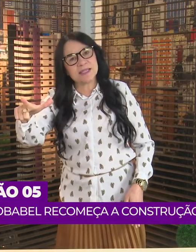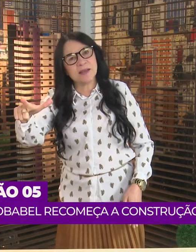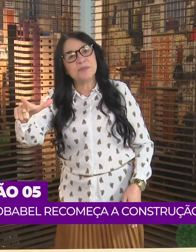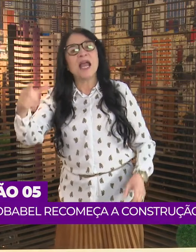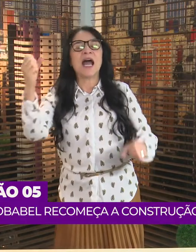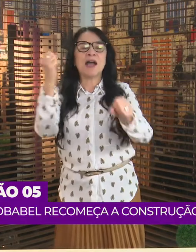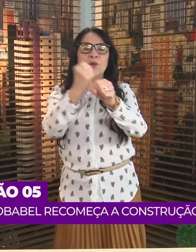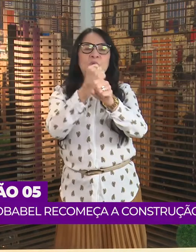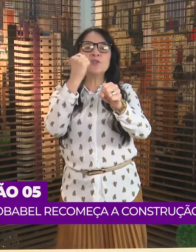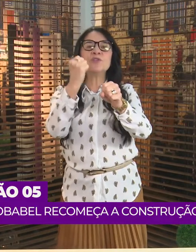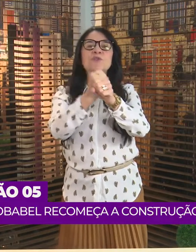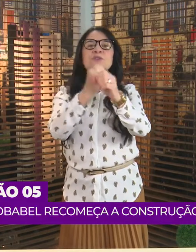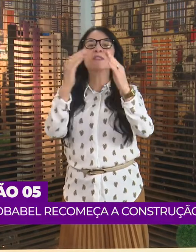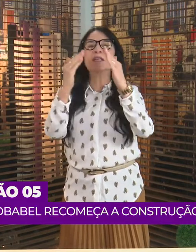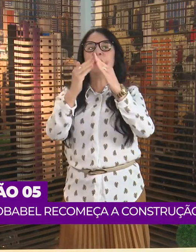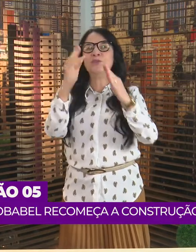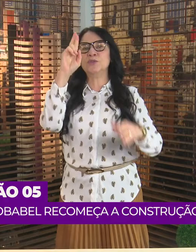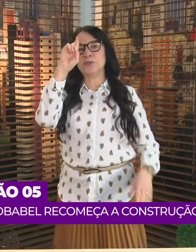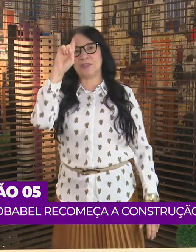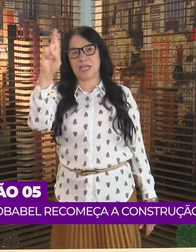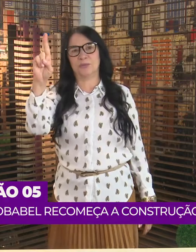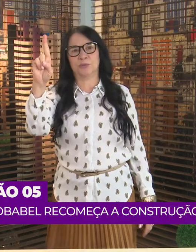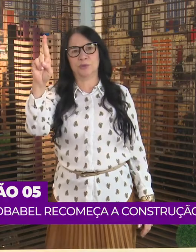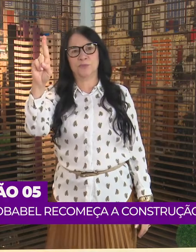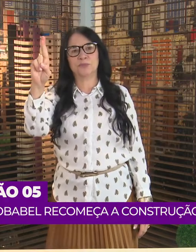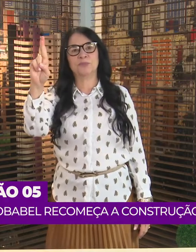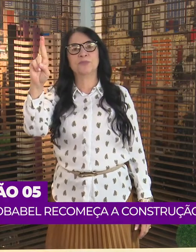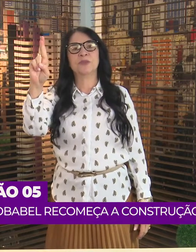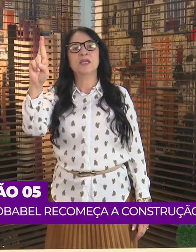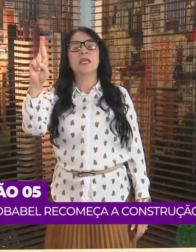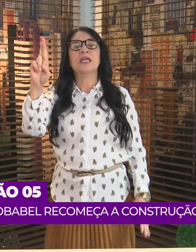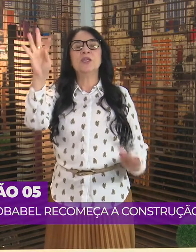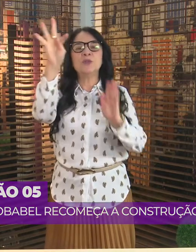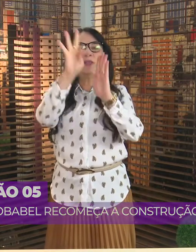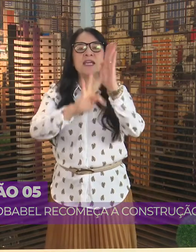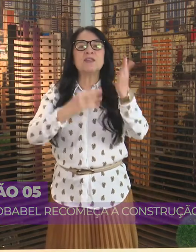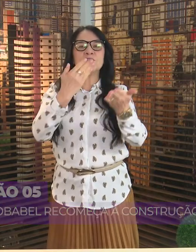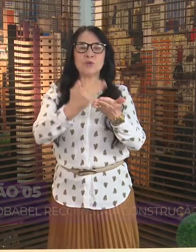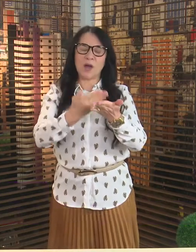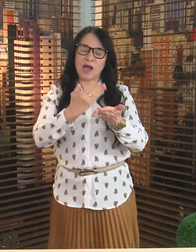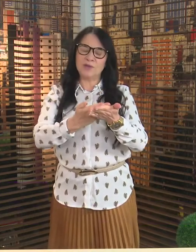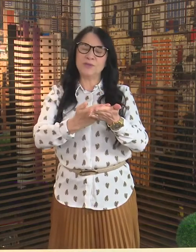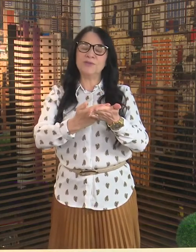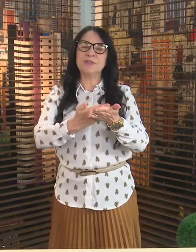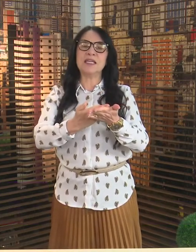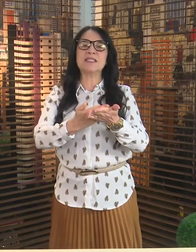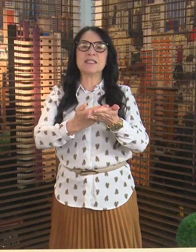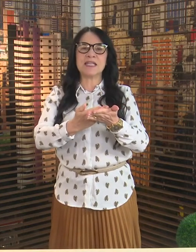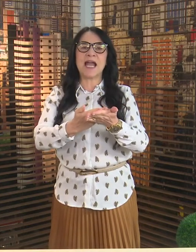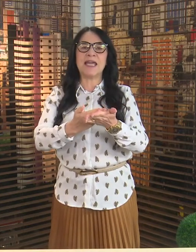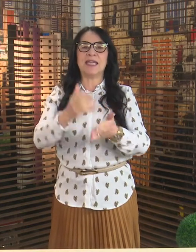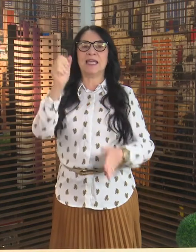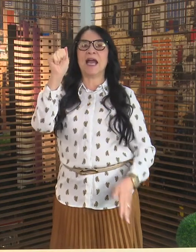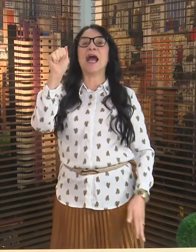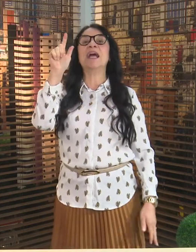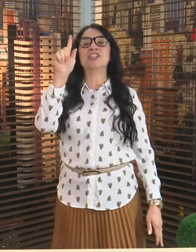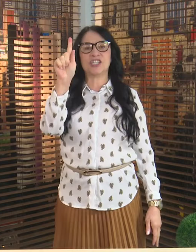recomeça a construção do templo. E o textuário está em